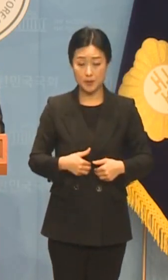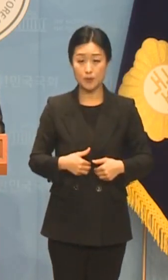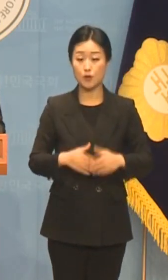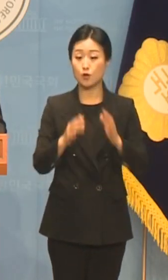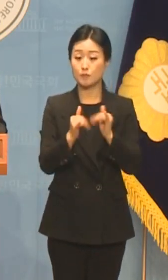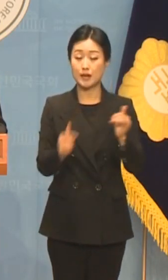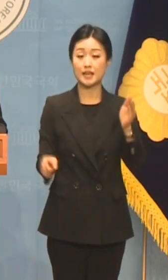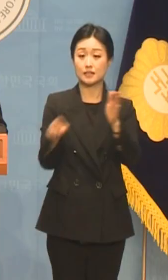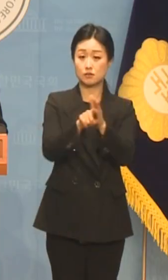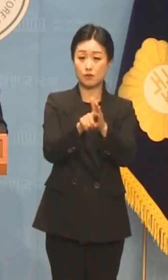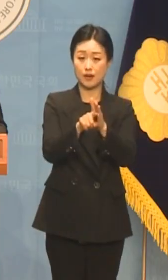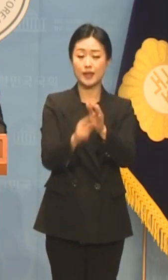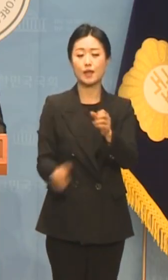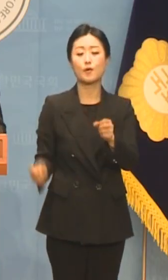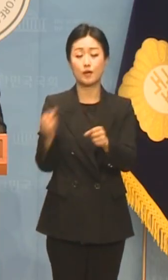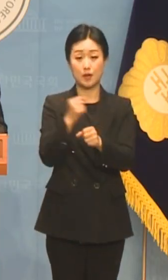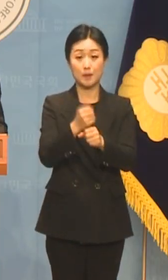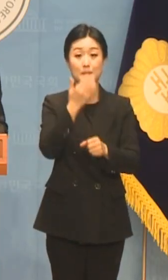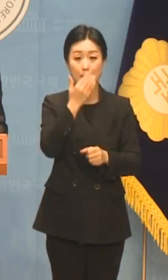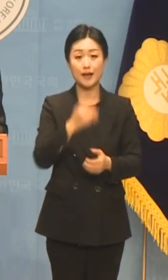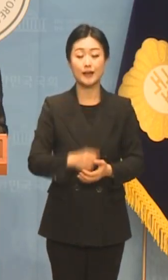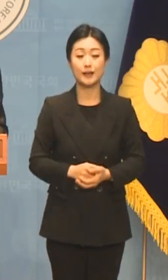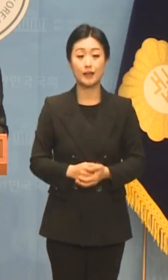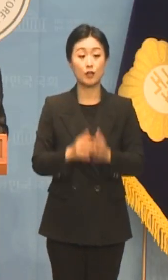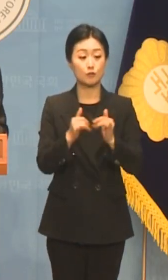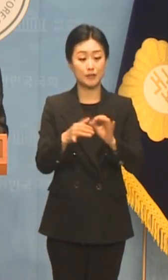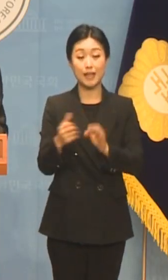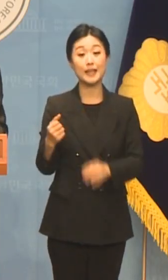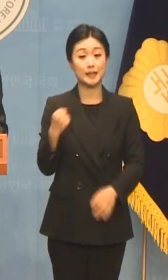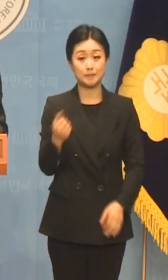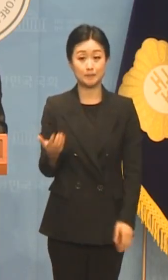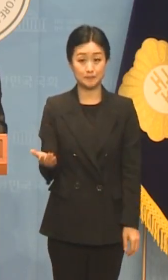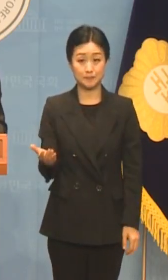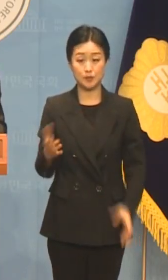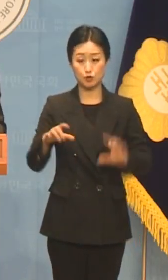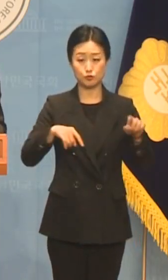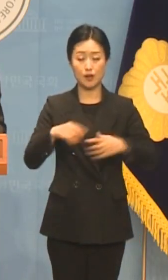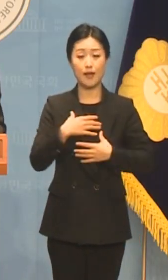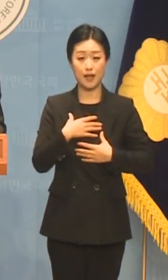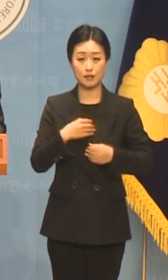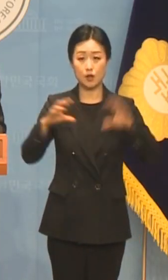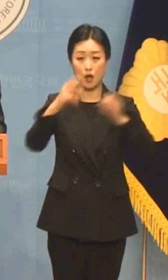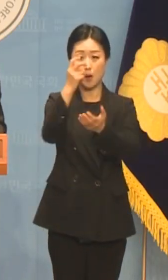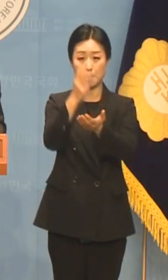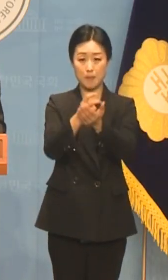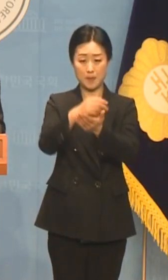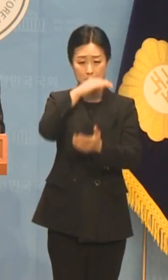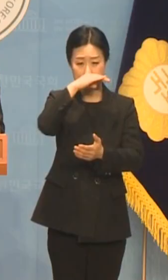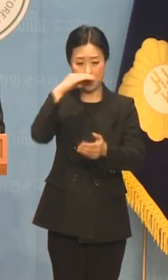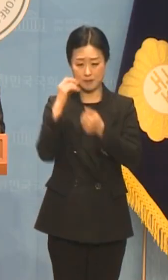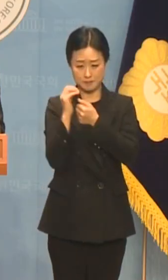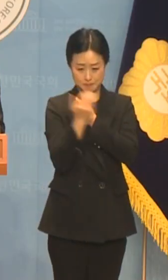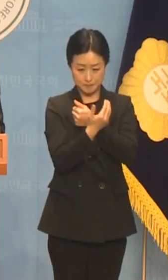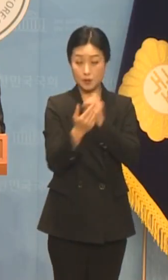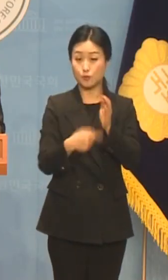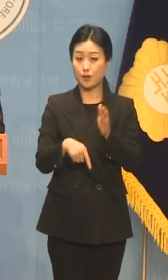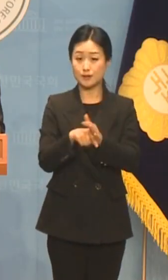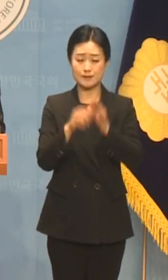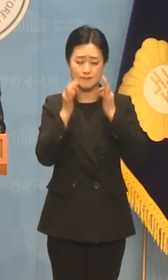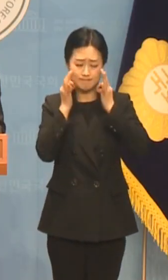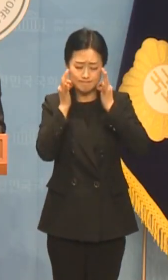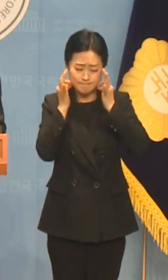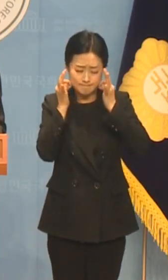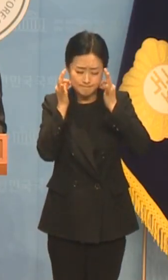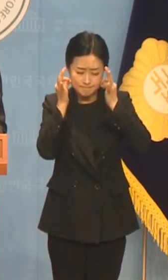신뢰를 회복하는 길입니다. 국민의힘은 국정 안정과 헌법 질서 수호를 위해 모든